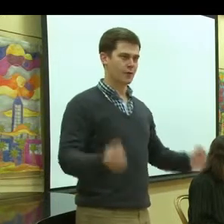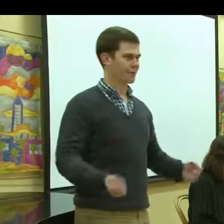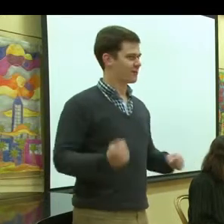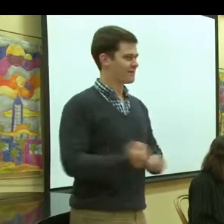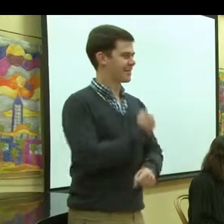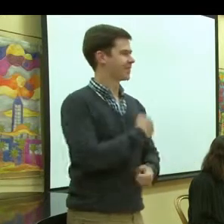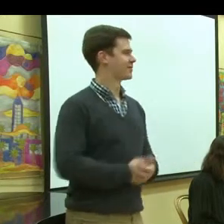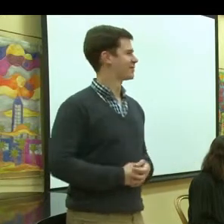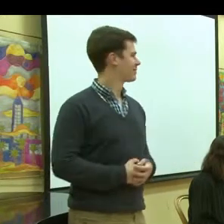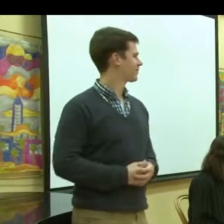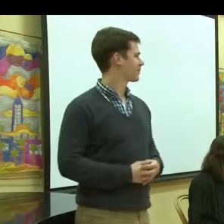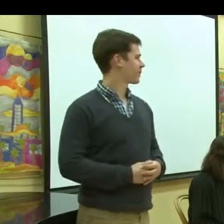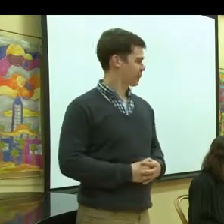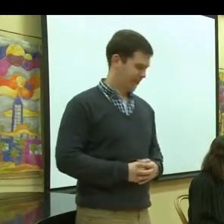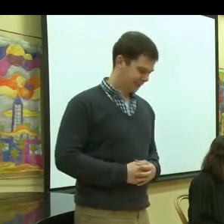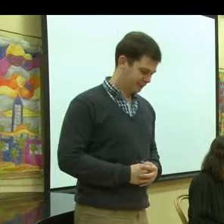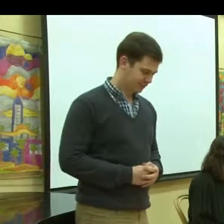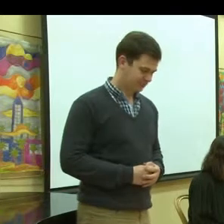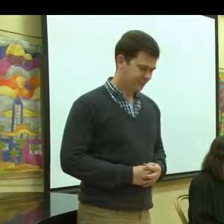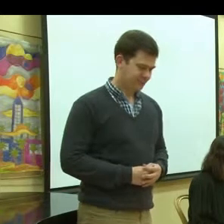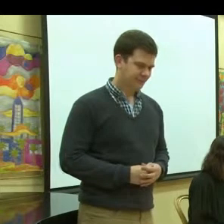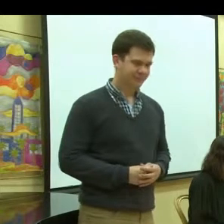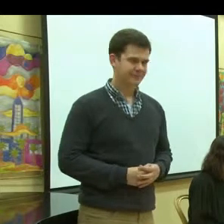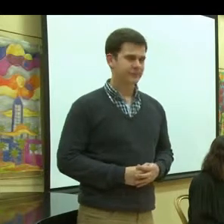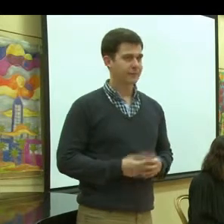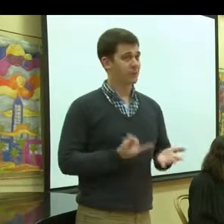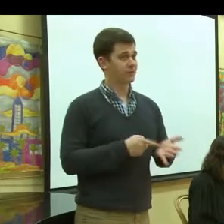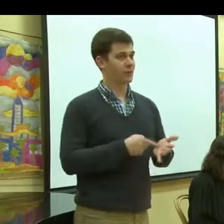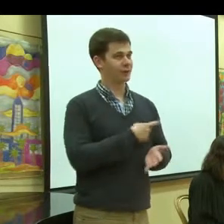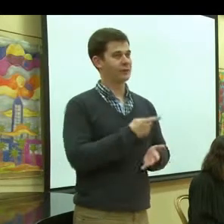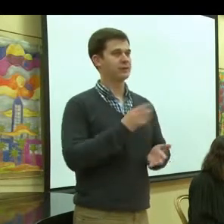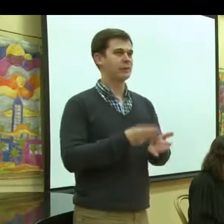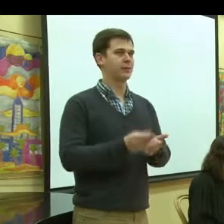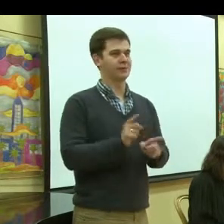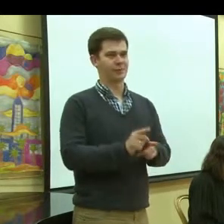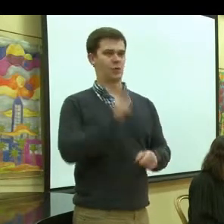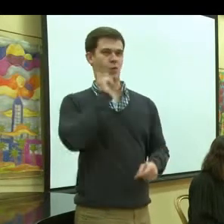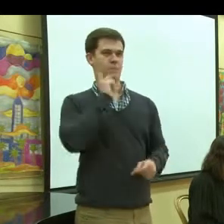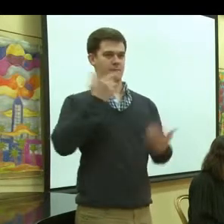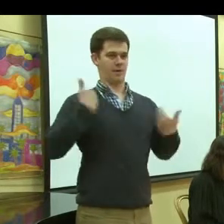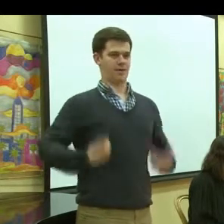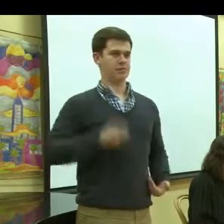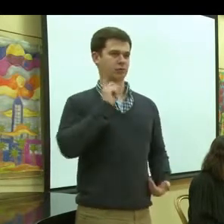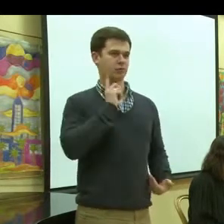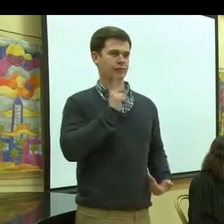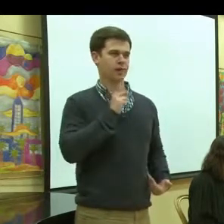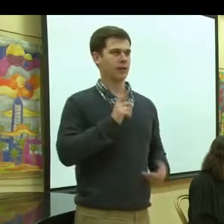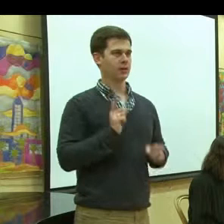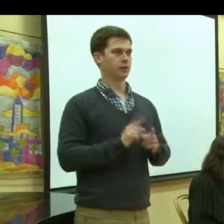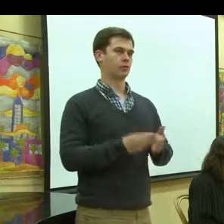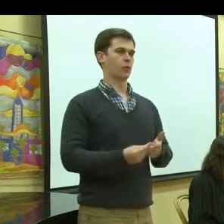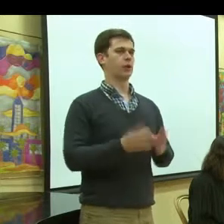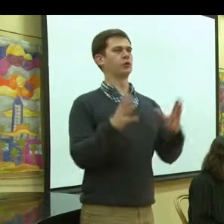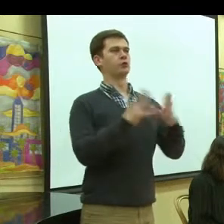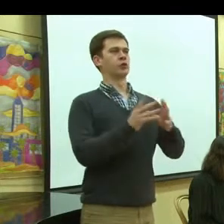para allá. También el hombre tiene que tomar la responsabilidad de hacer. No, właśnie, albo no, to tak jak mężczyzna, tak? Który mężczyzna chce tak, żeby tylko, nie wiem, przez